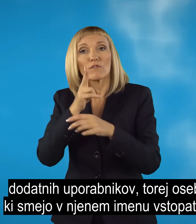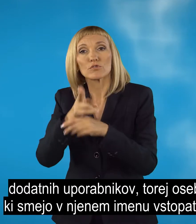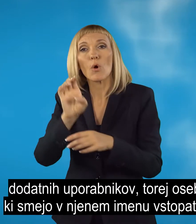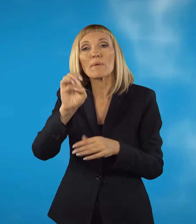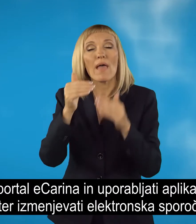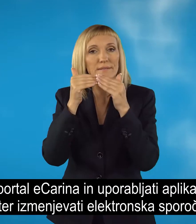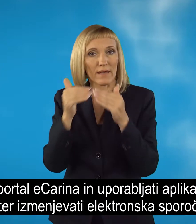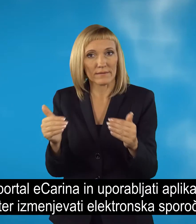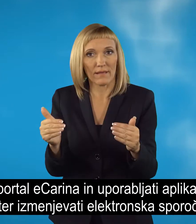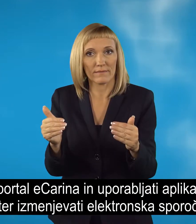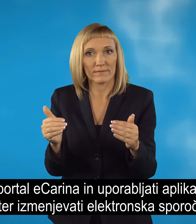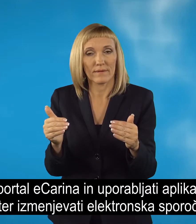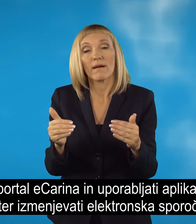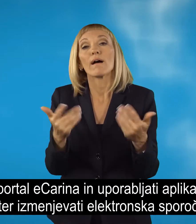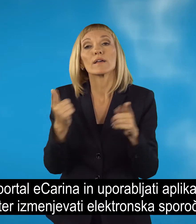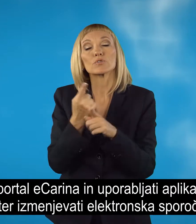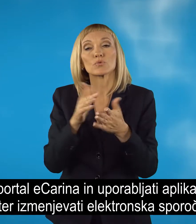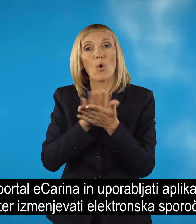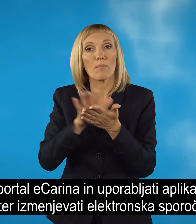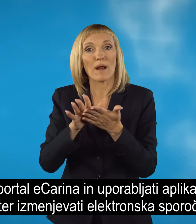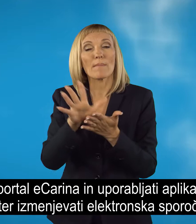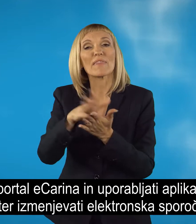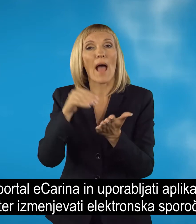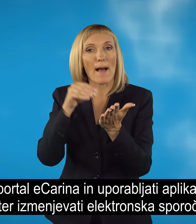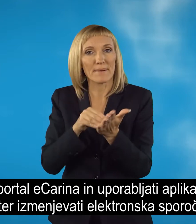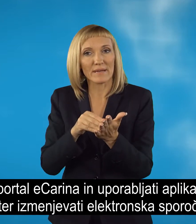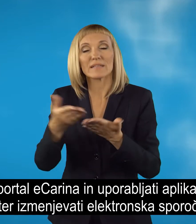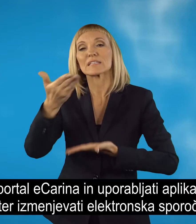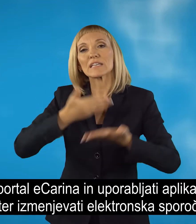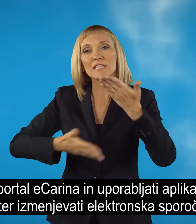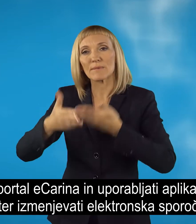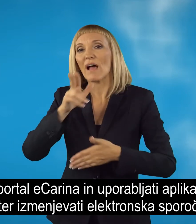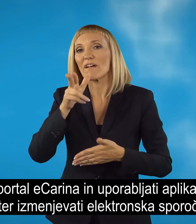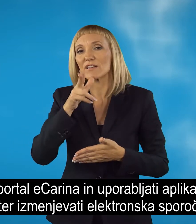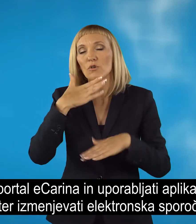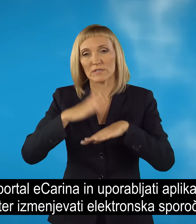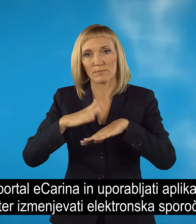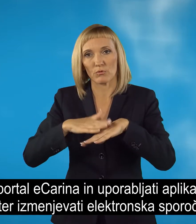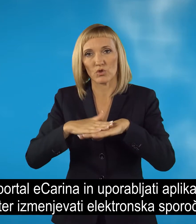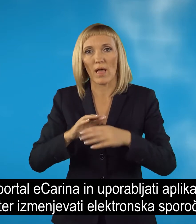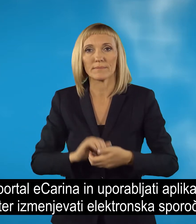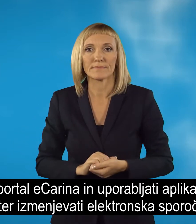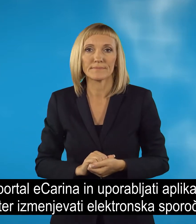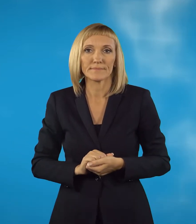v portal e-carina in uporabljati aplikacije ter izmenjevati elektronska sporočila.